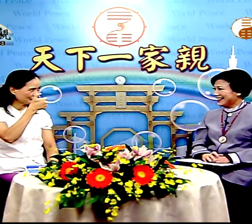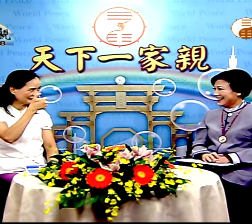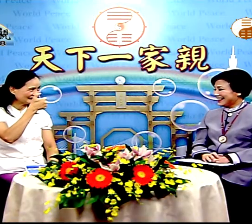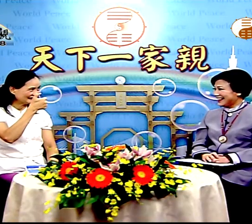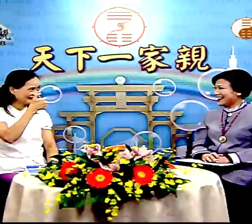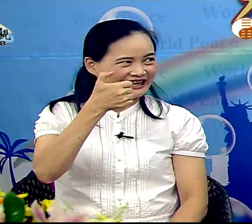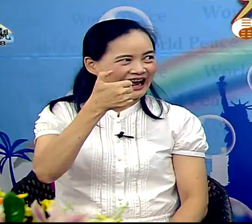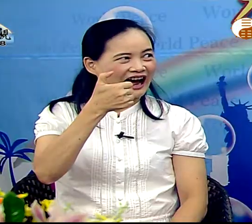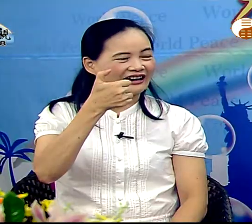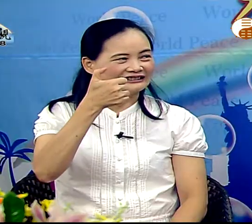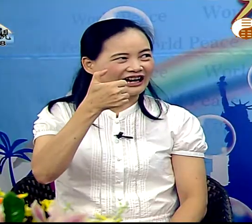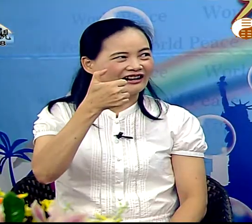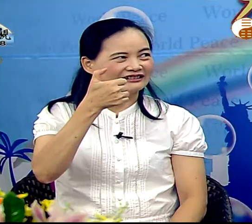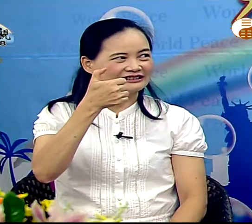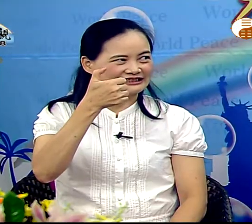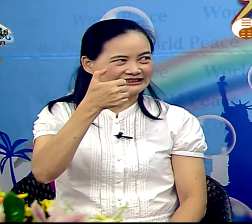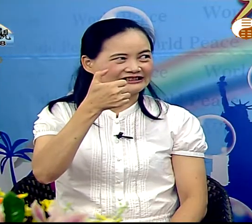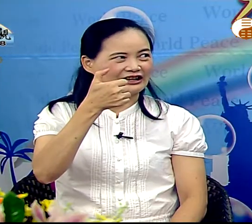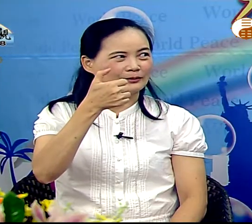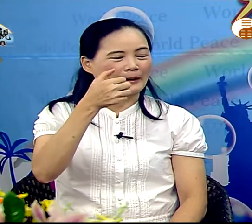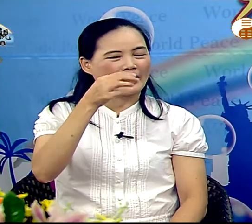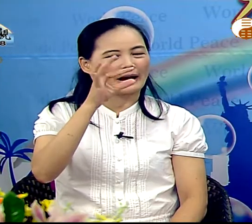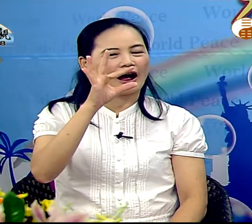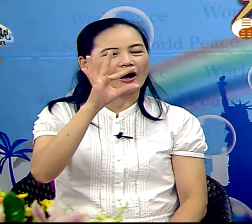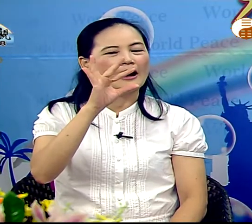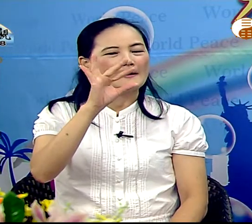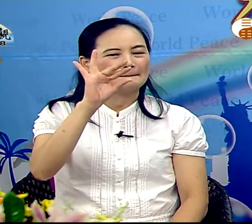十，好，然后十之后白嘛，哈，